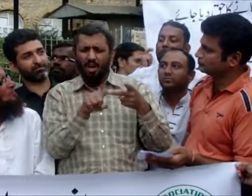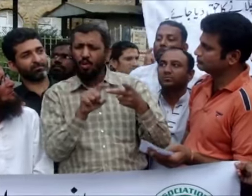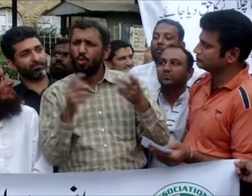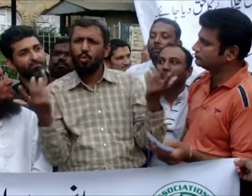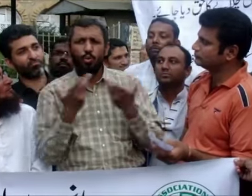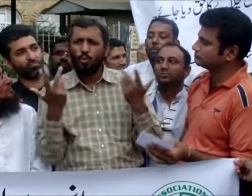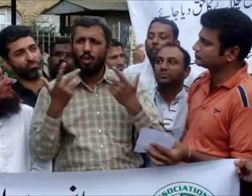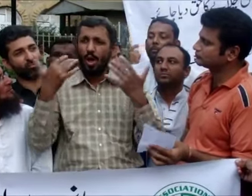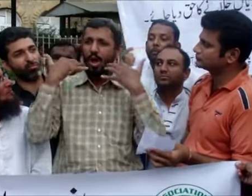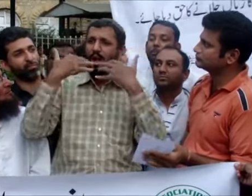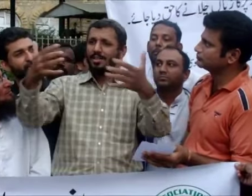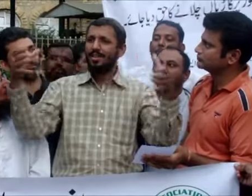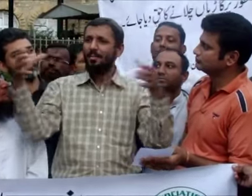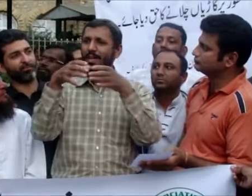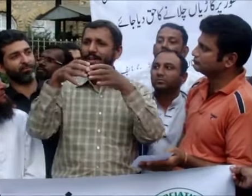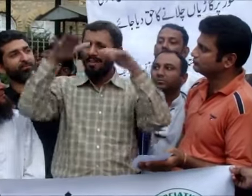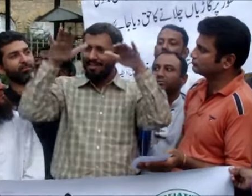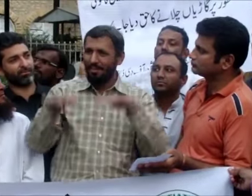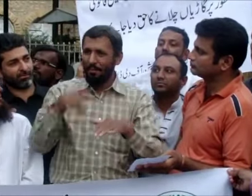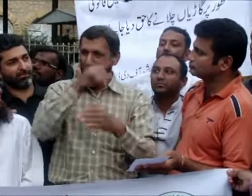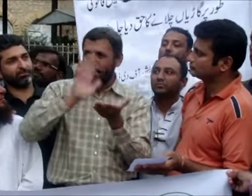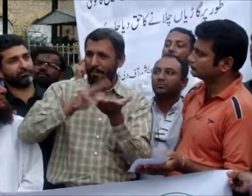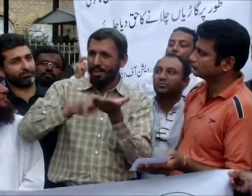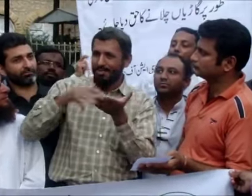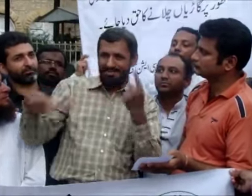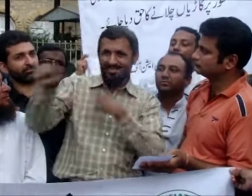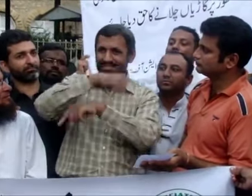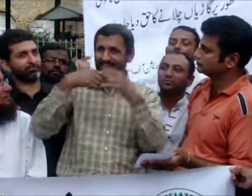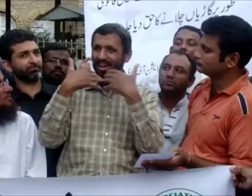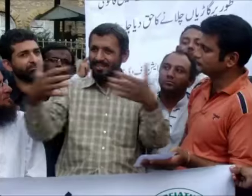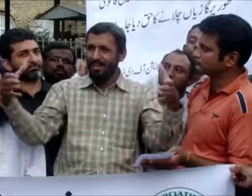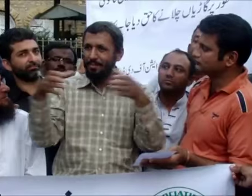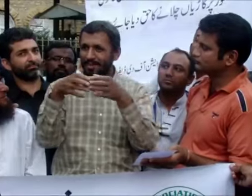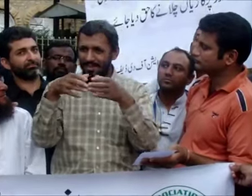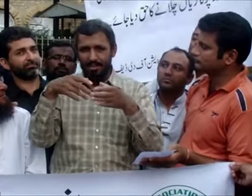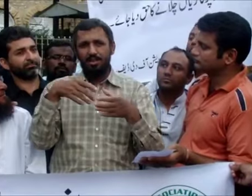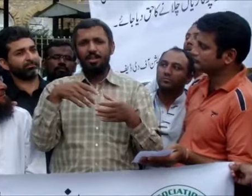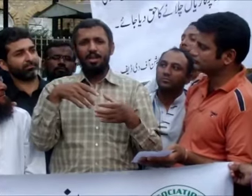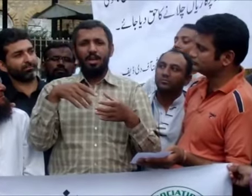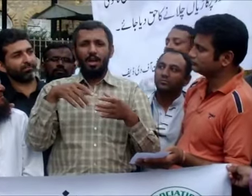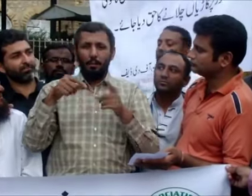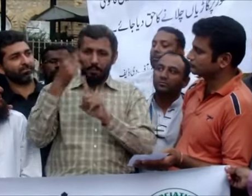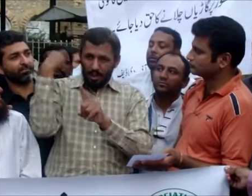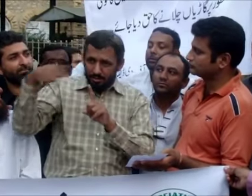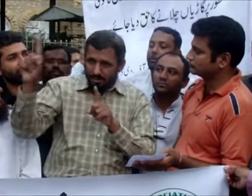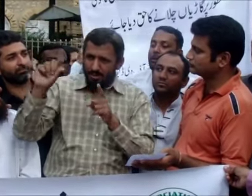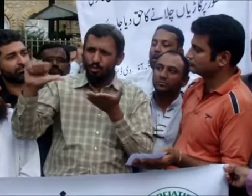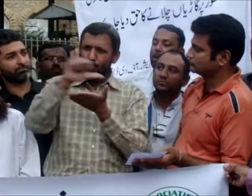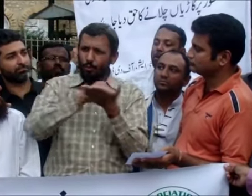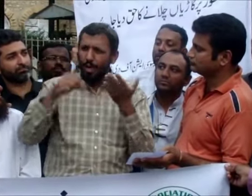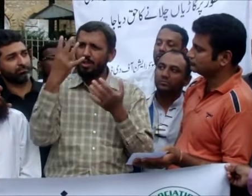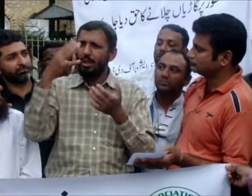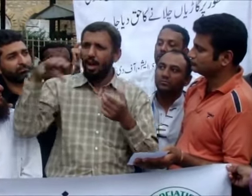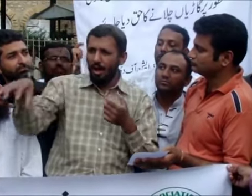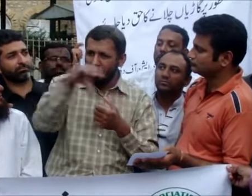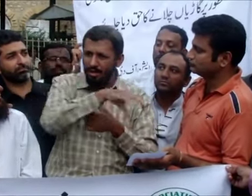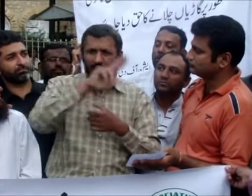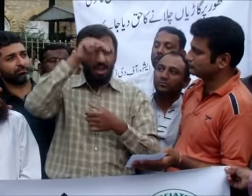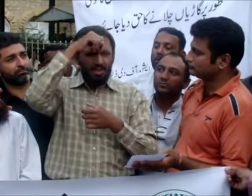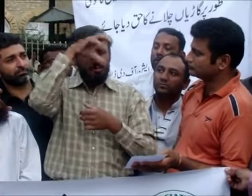फिर आज तो हालत ये है कि एक ठेकेदार है जो 10 कंपनियों का ठेका लेके